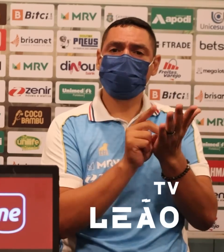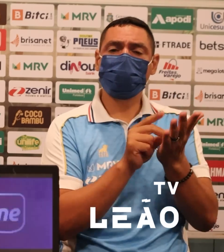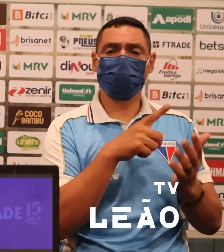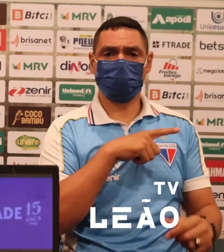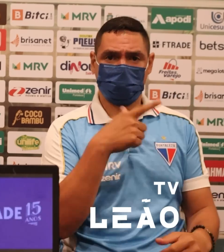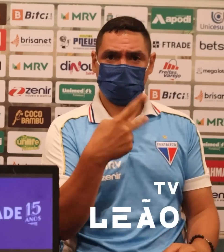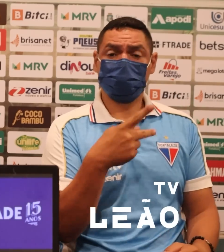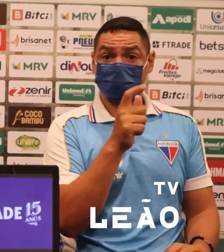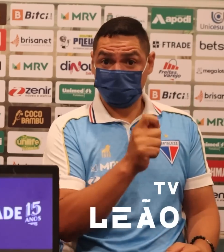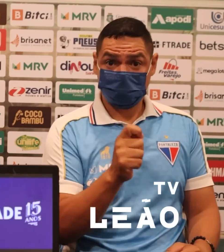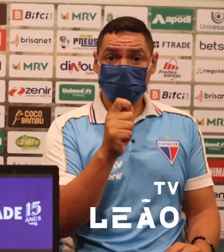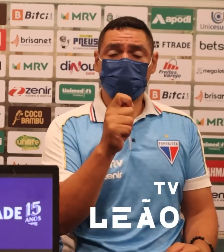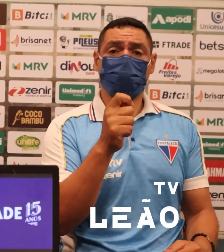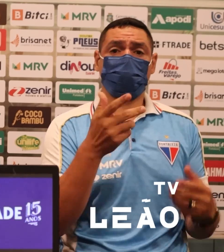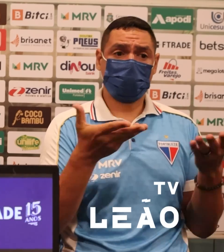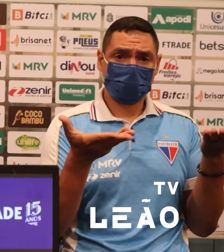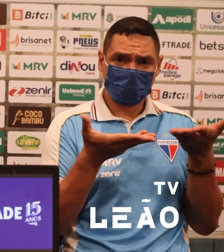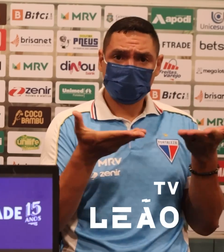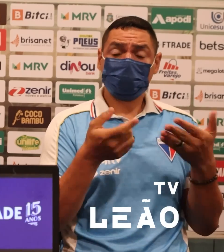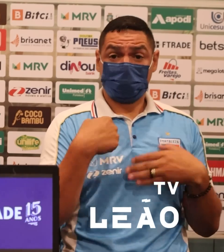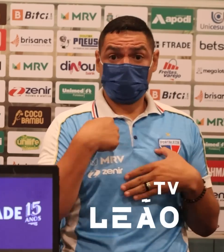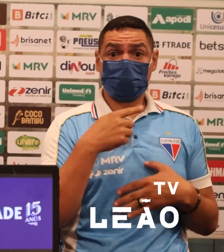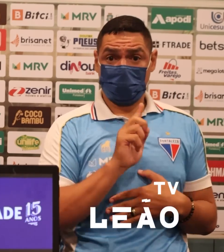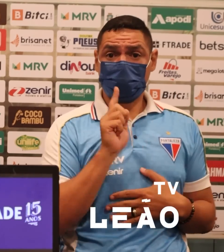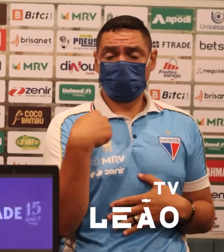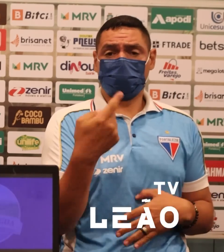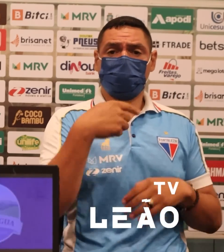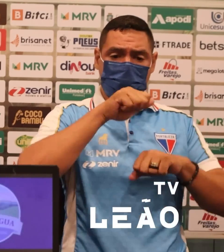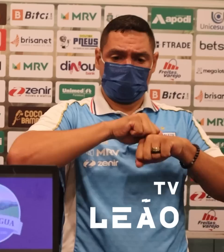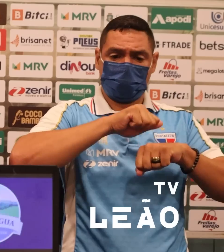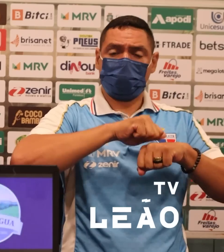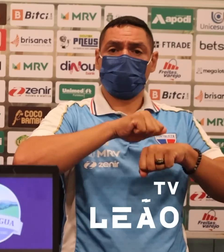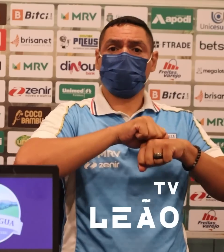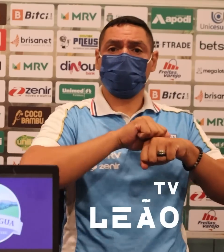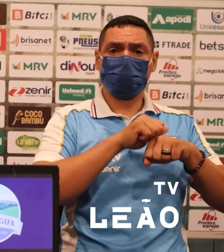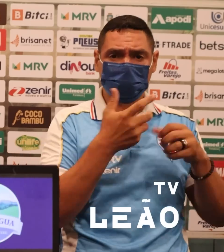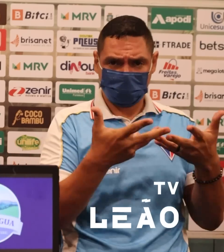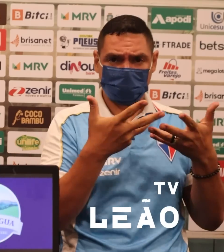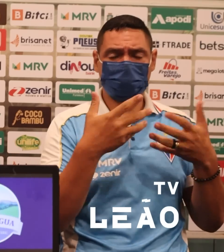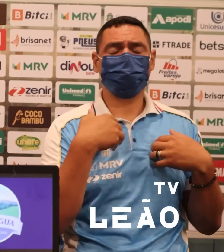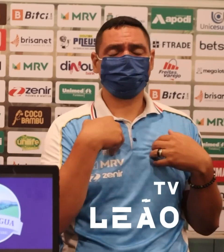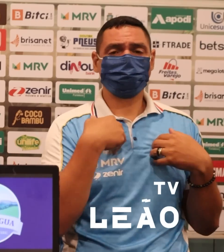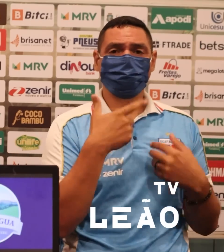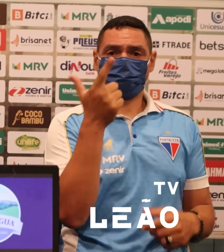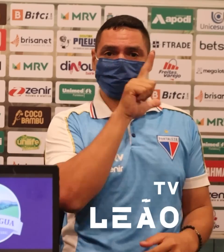lo que necesita. Nos necesitábamos o ganar o juego.